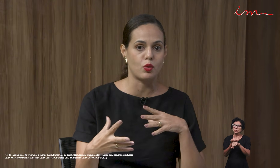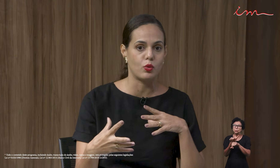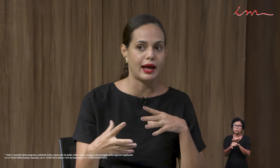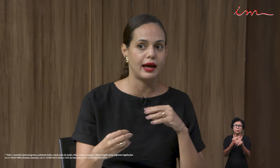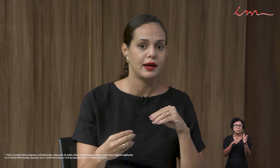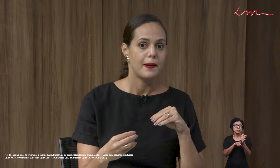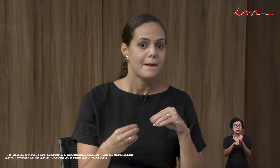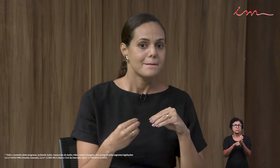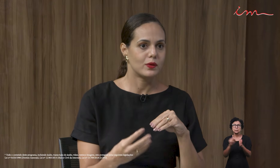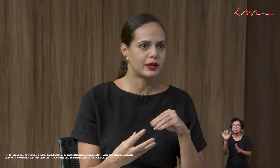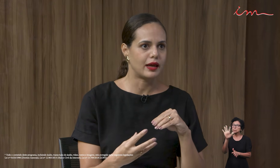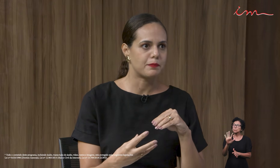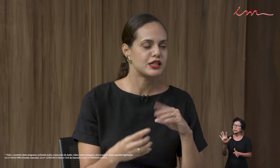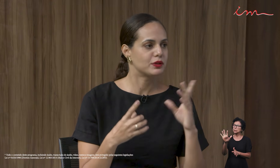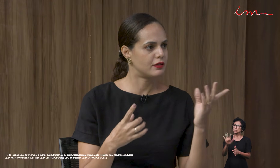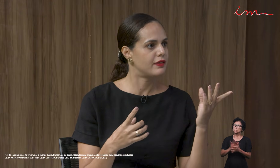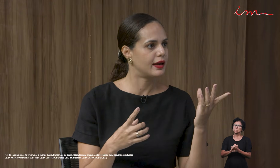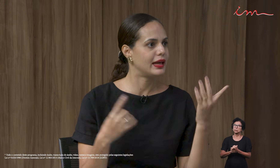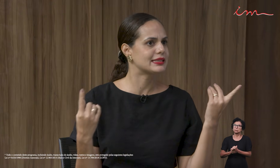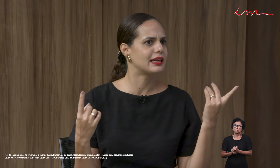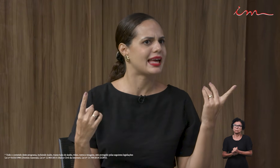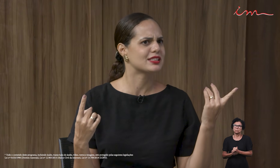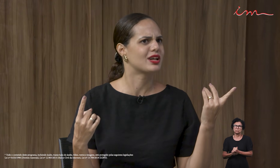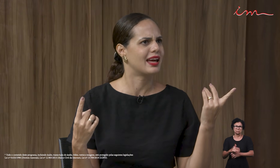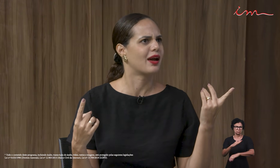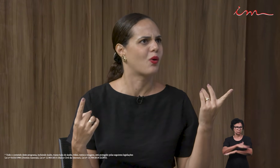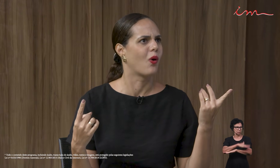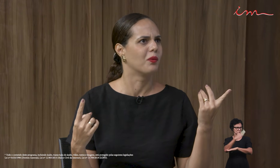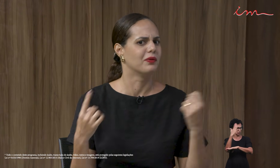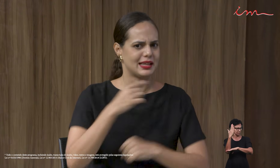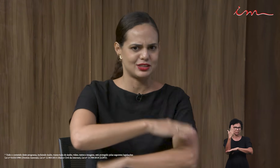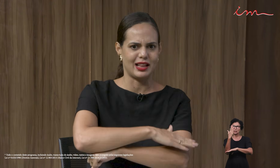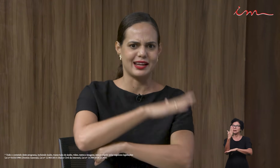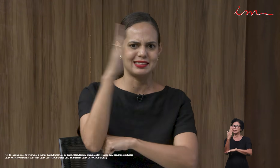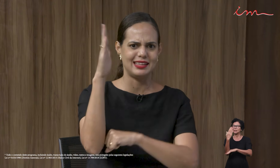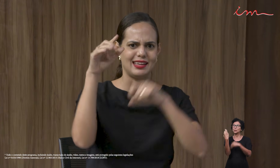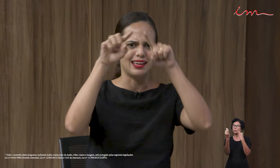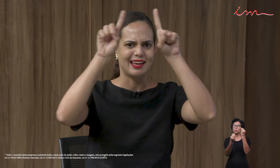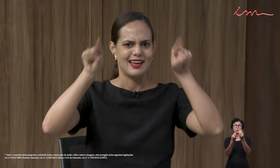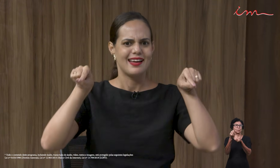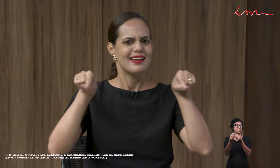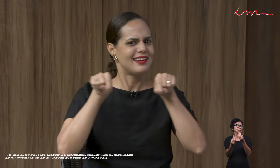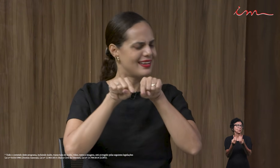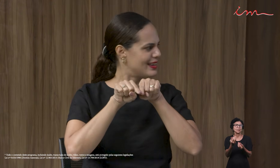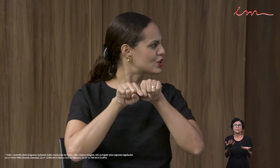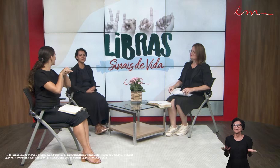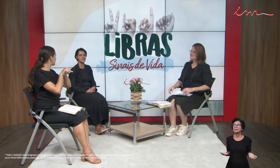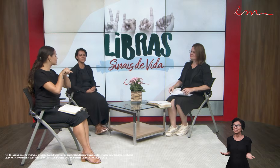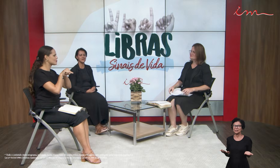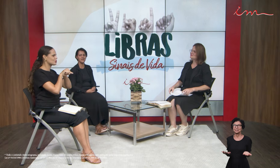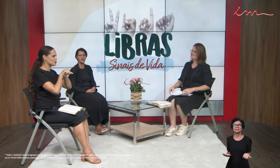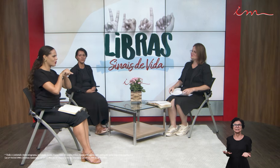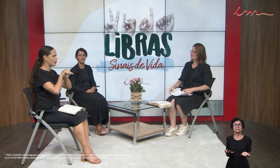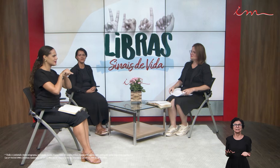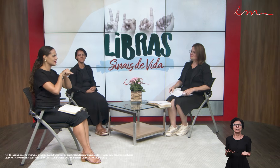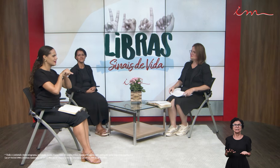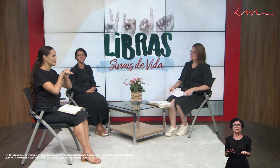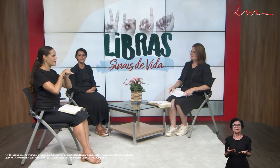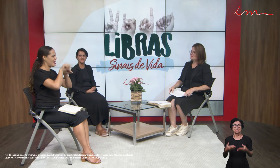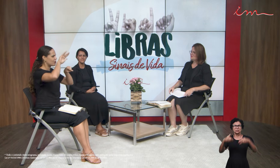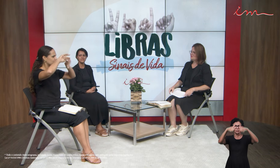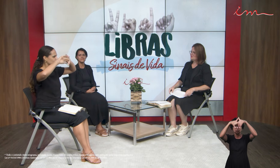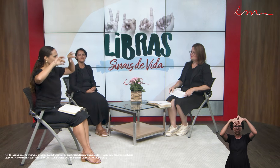começar a procurar. Por quê? Pra gente poder ver, essa janela é como? Essa Como que janela é eram as assim? construções, né? Isso, como eram as da construções?